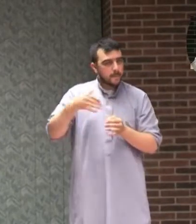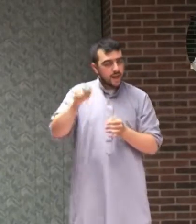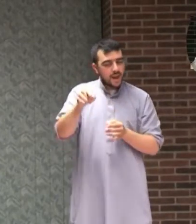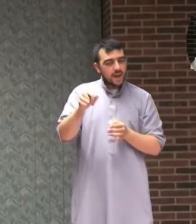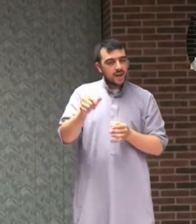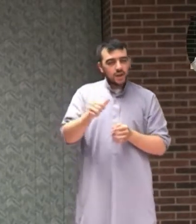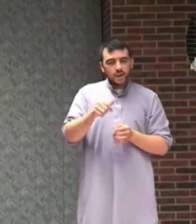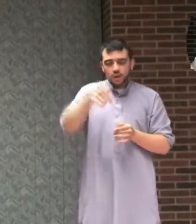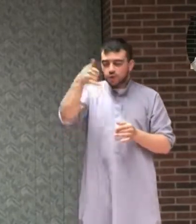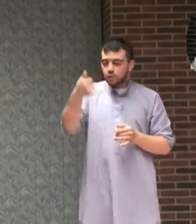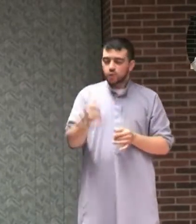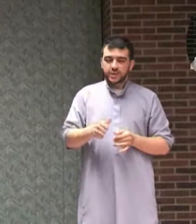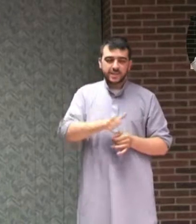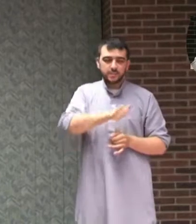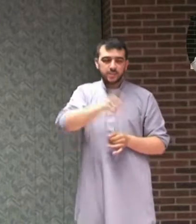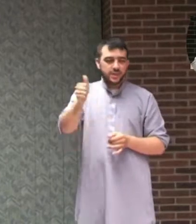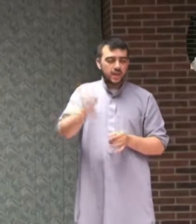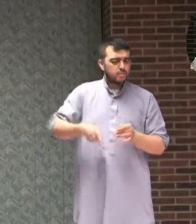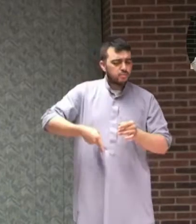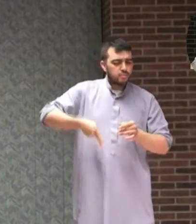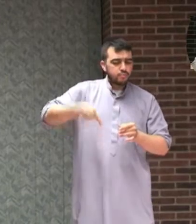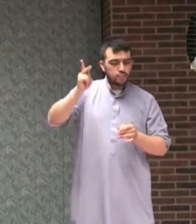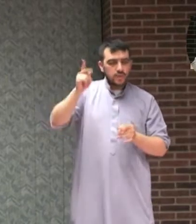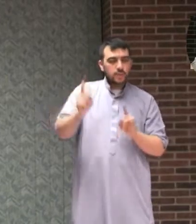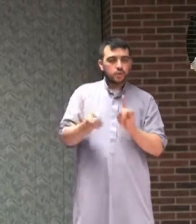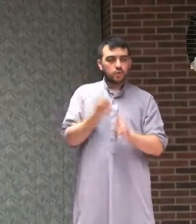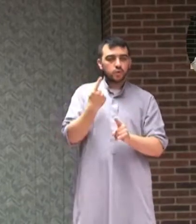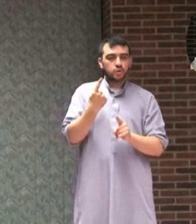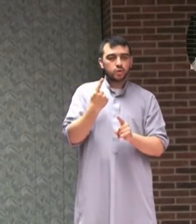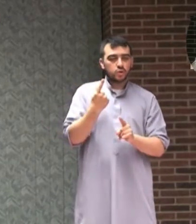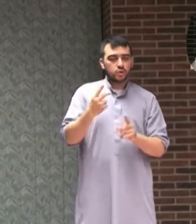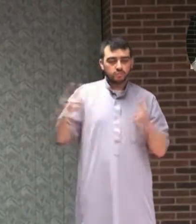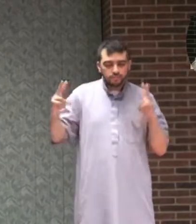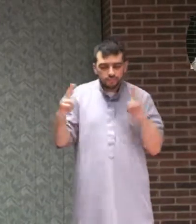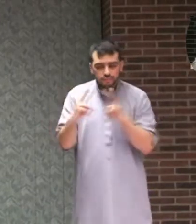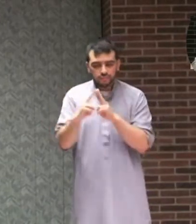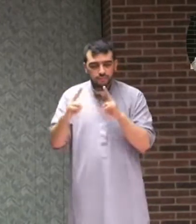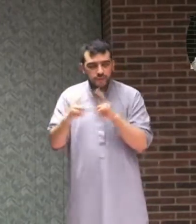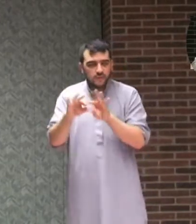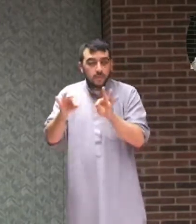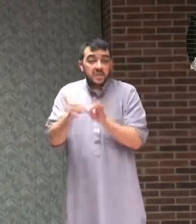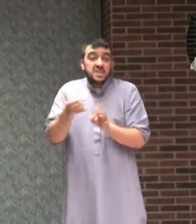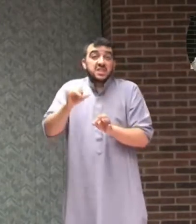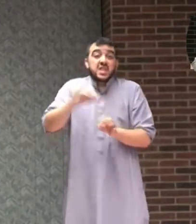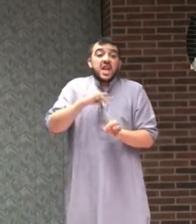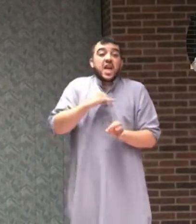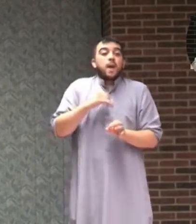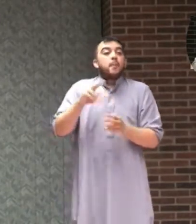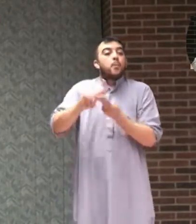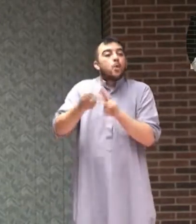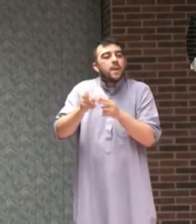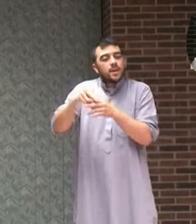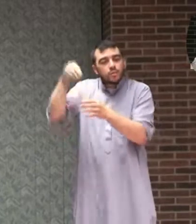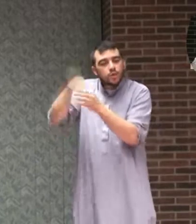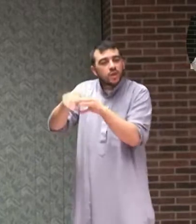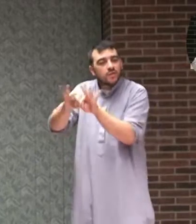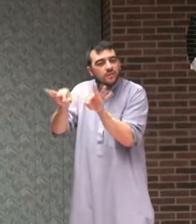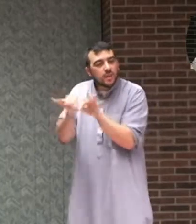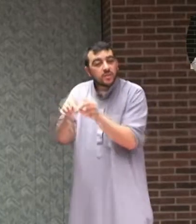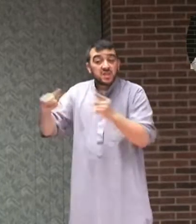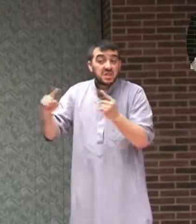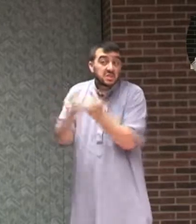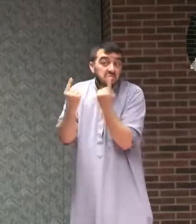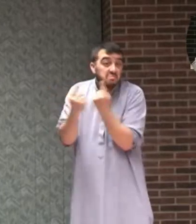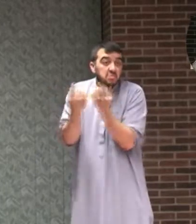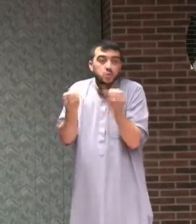nous allons visiter la famille. C'est le jour duquel nous profitons que pour pouvoir effacer les différends que